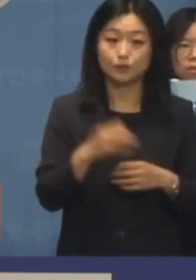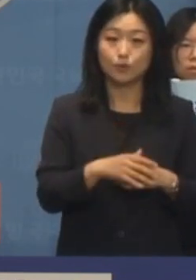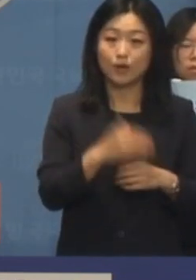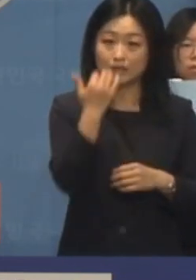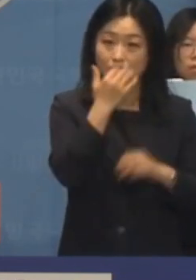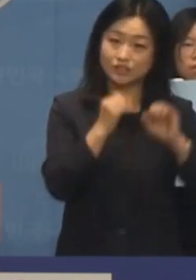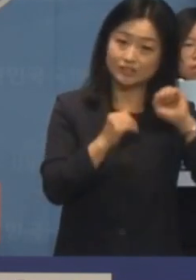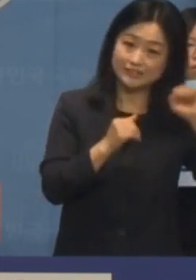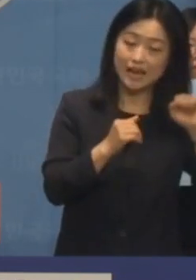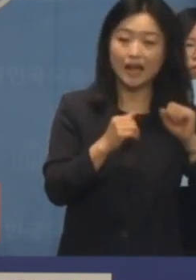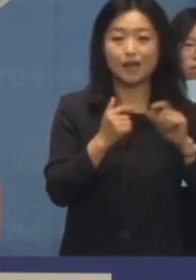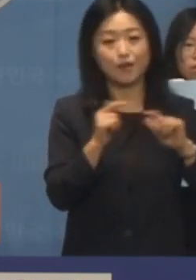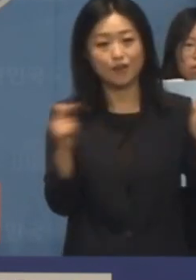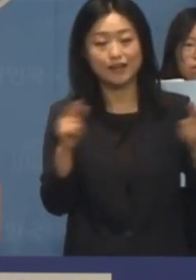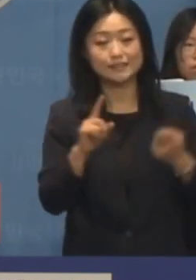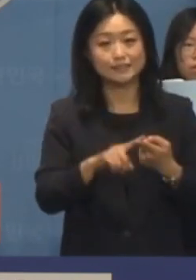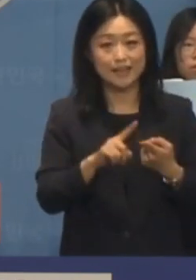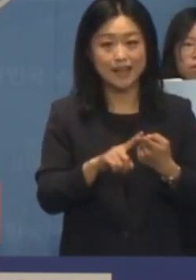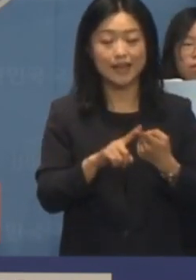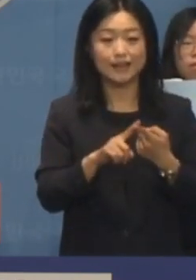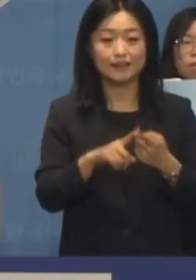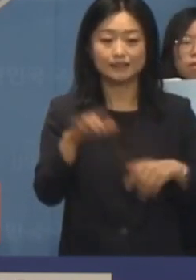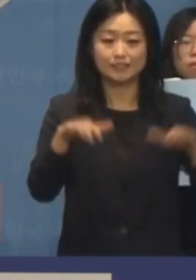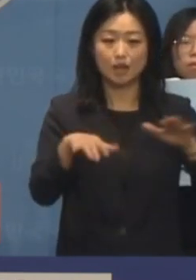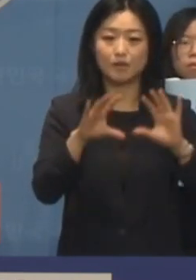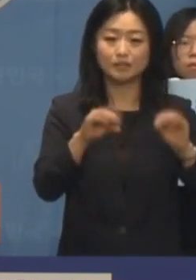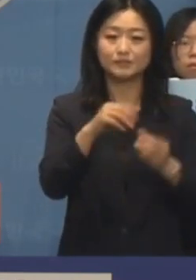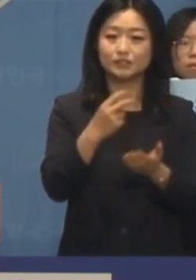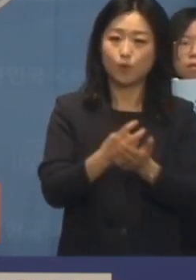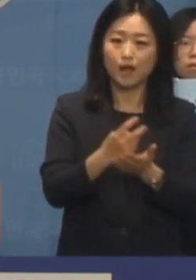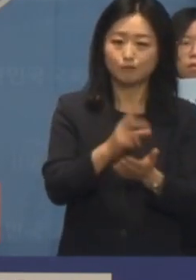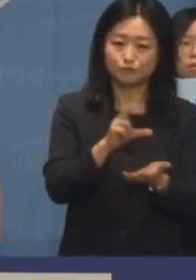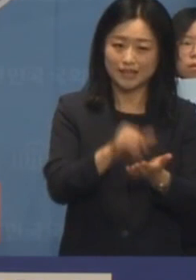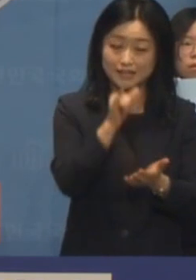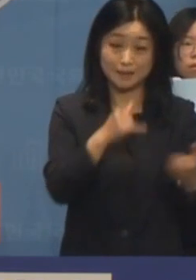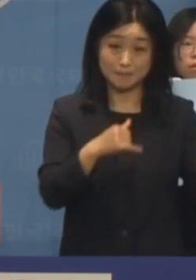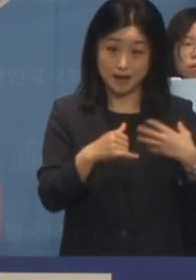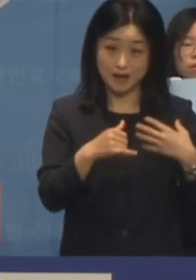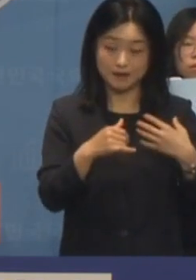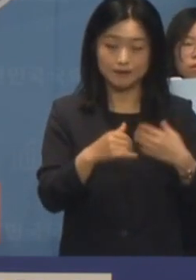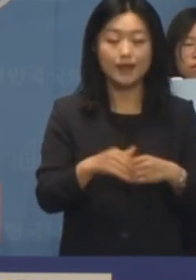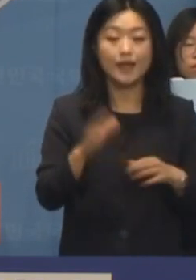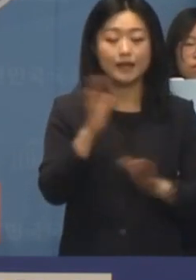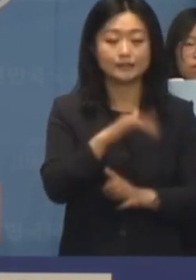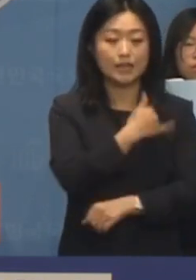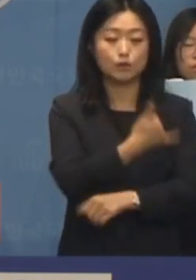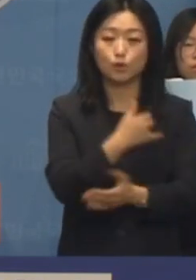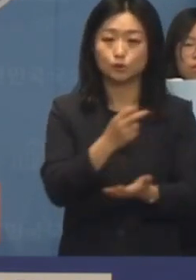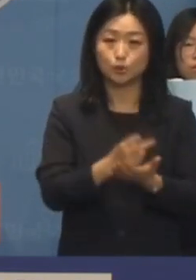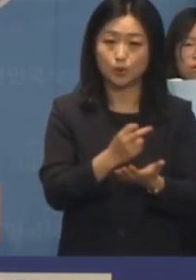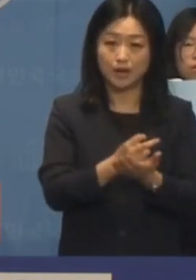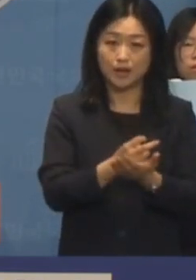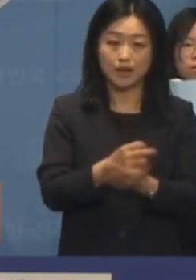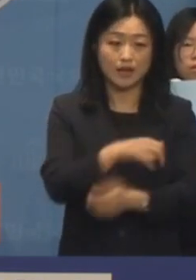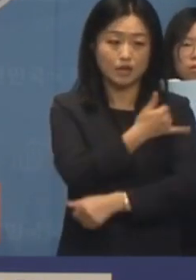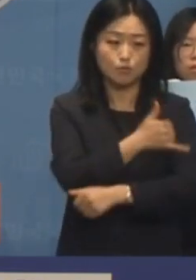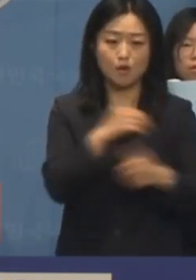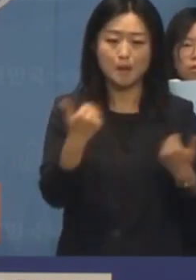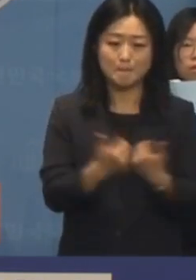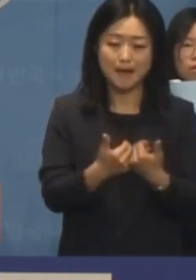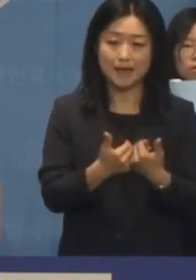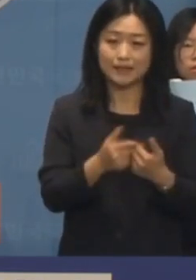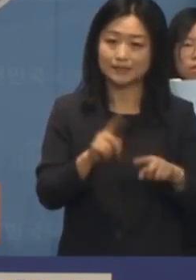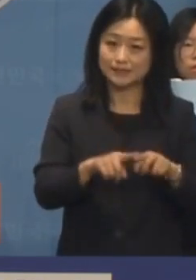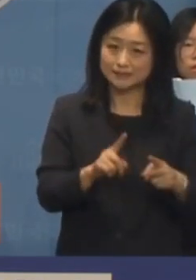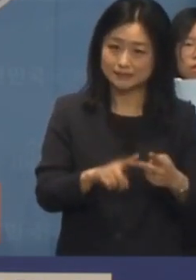성별 정체성을 이유로 한 차별 금지 조항이 문제이다 등 학생 인권 조례를 반인권적인 방향으로 개정하거나